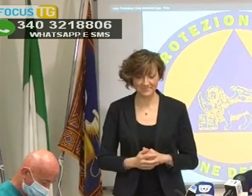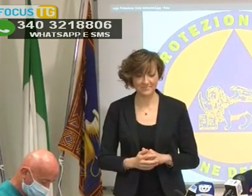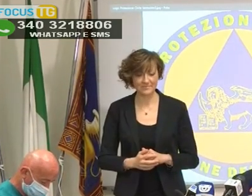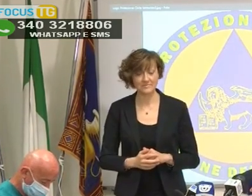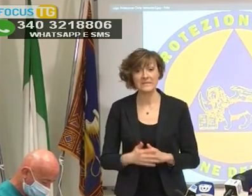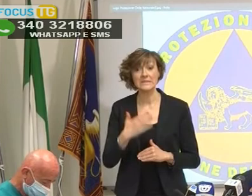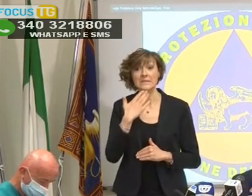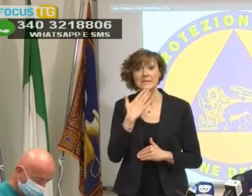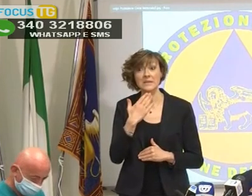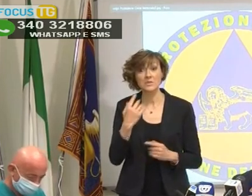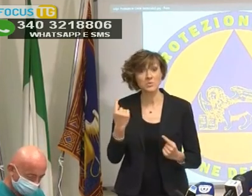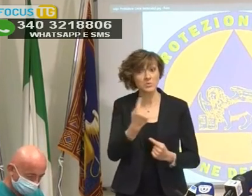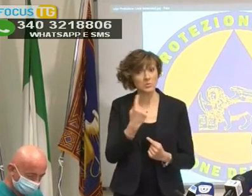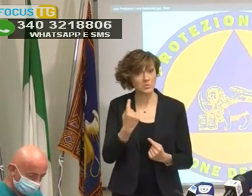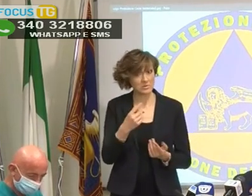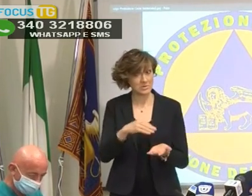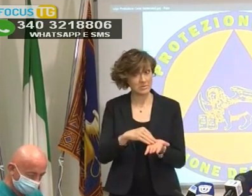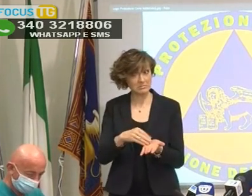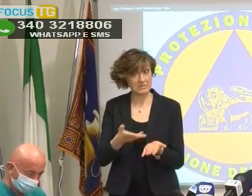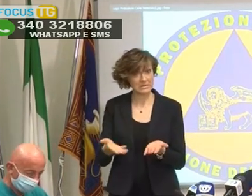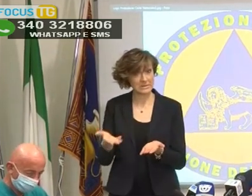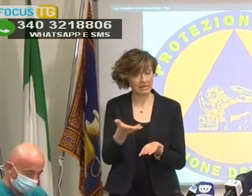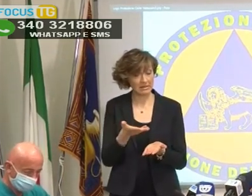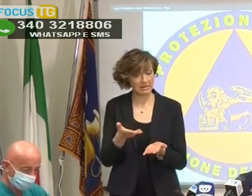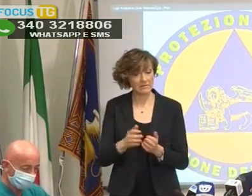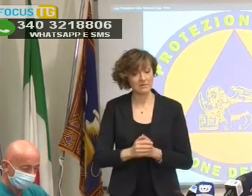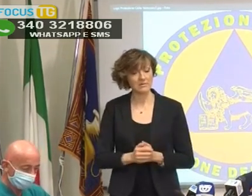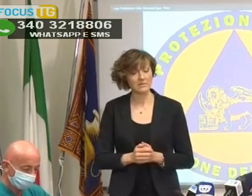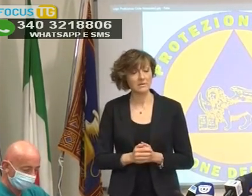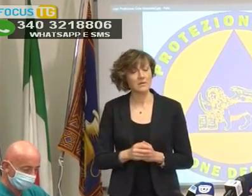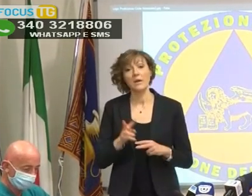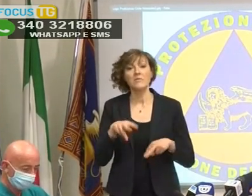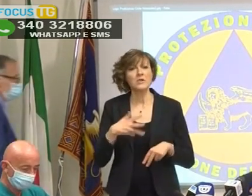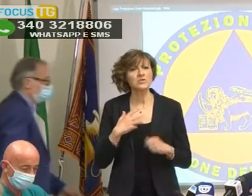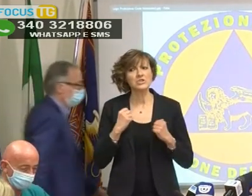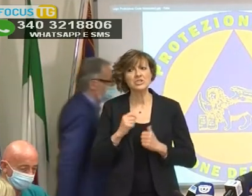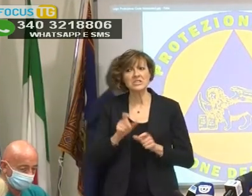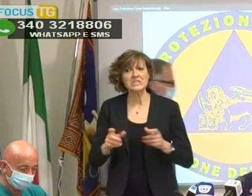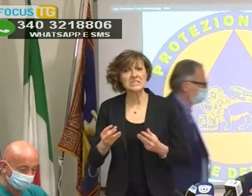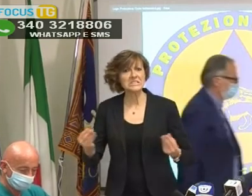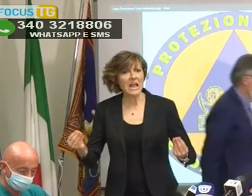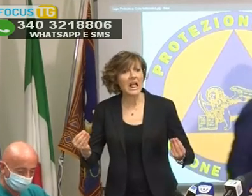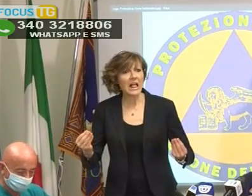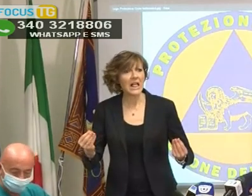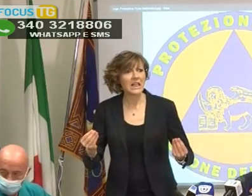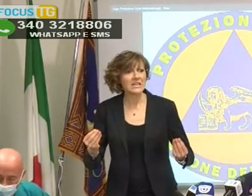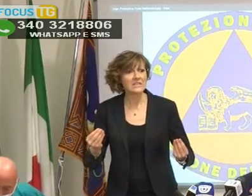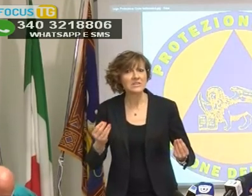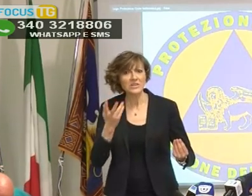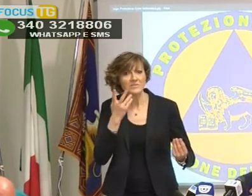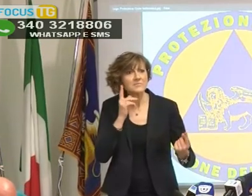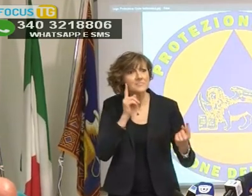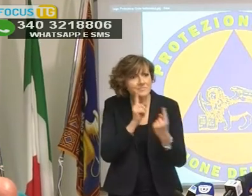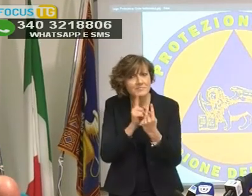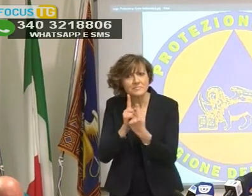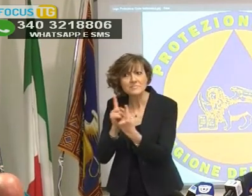un ringraziamento a tutti i presenti. E peraltro io ho un sacco di cittadini che mi chiedono di vedervi personalmente, mi dicono